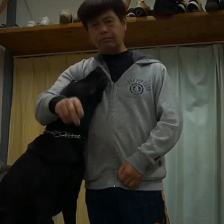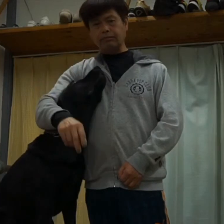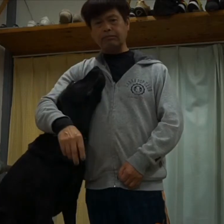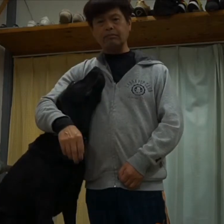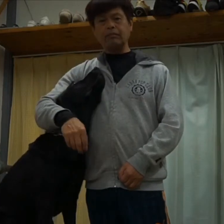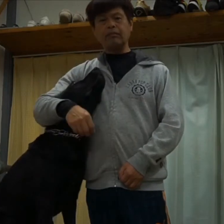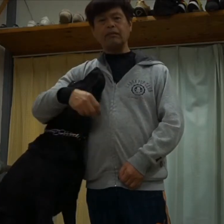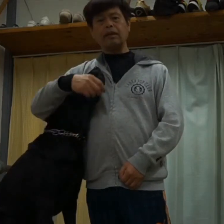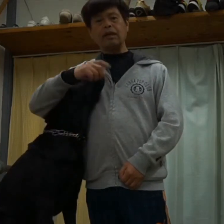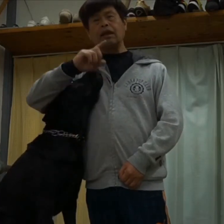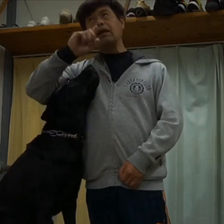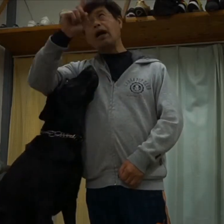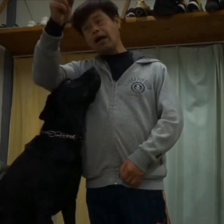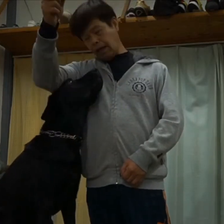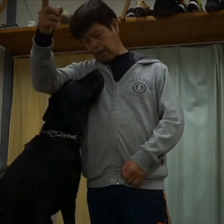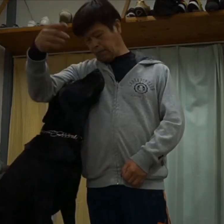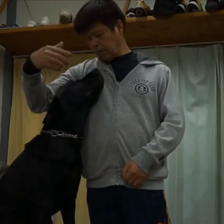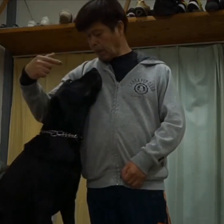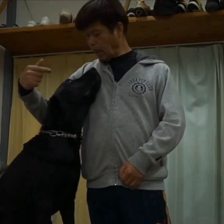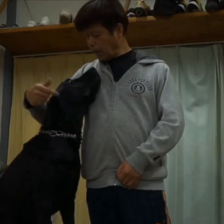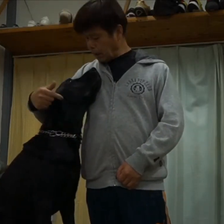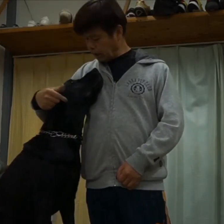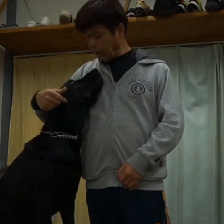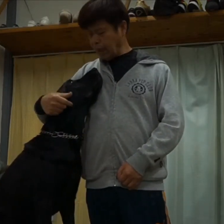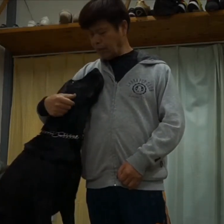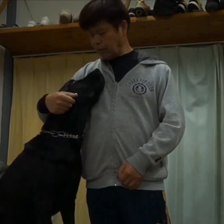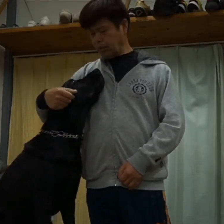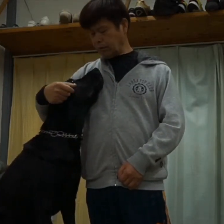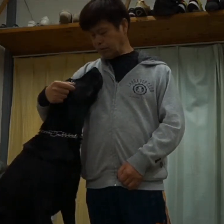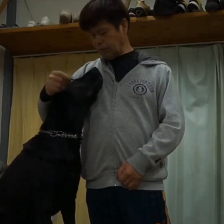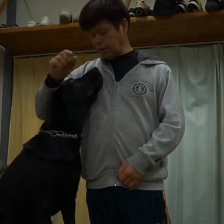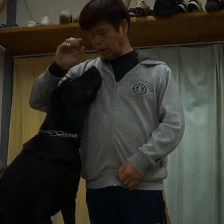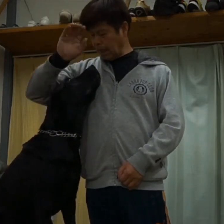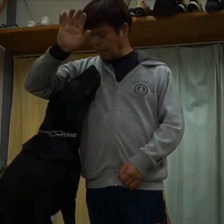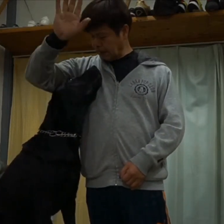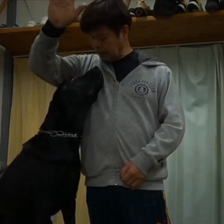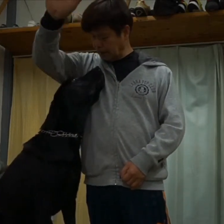んあれがあなたの未来